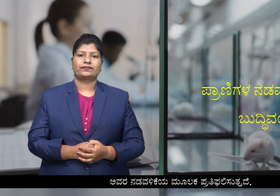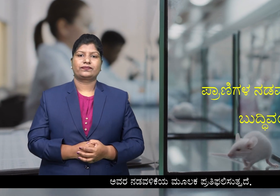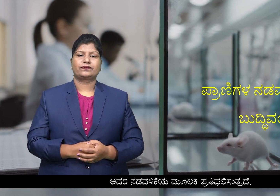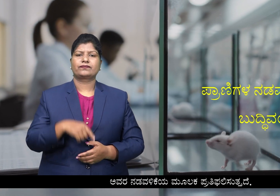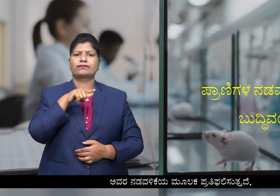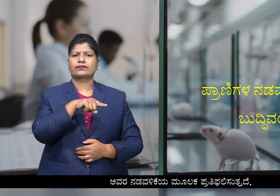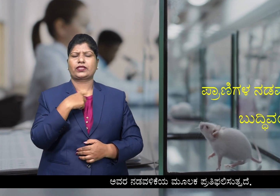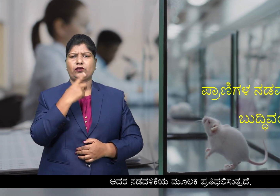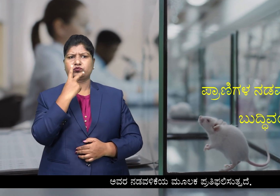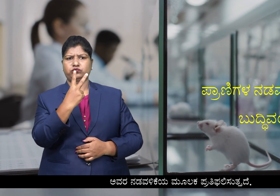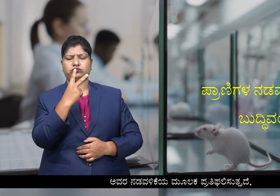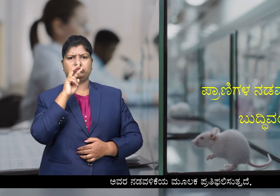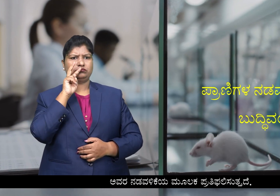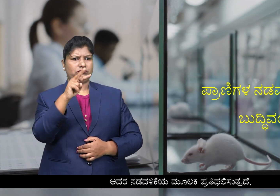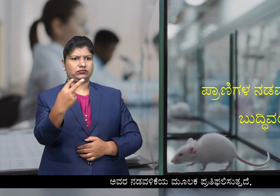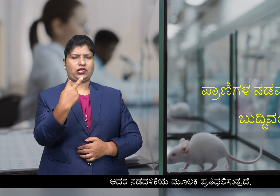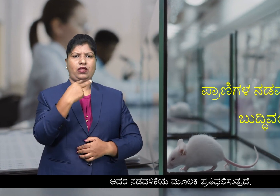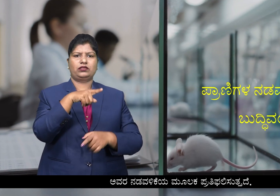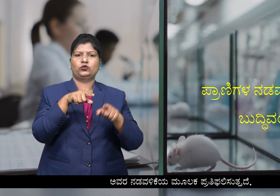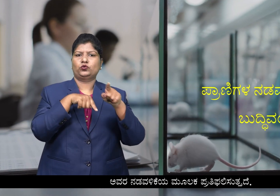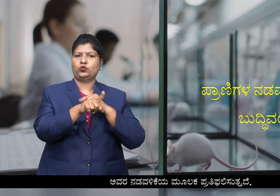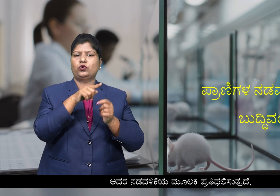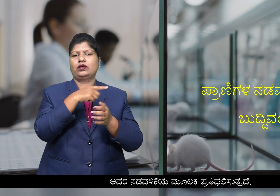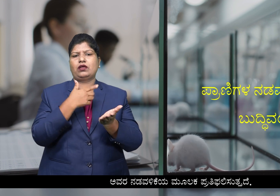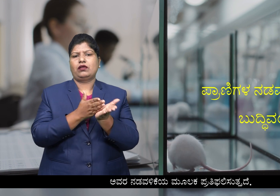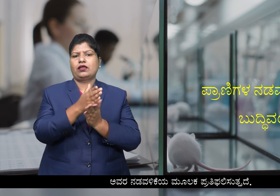ಅವರ ನಡವಳಿಕೆಯ ಮೂಲಕ ಪ್ರತಿಫಲಿಸುತ್ತದೆ.